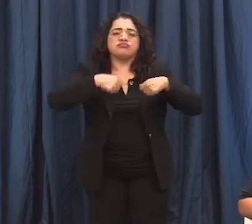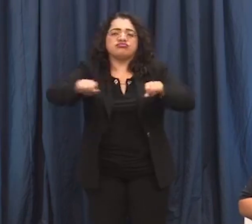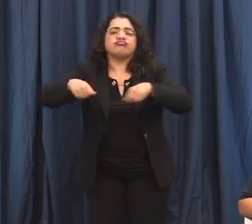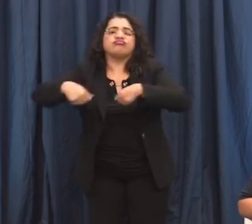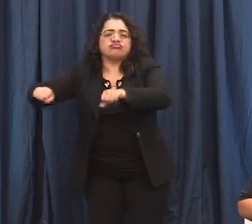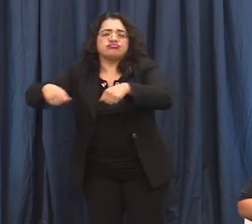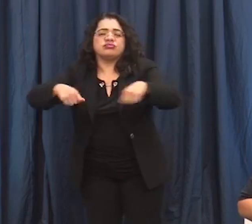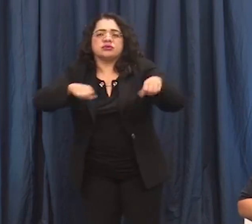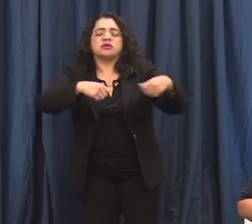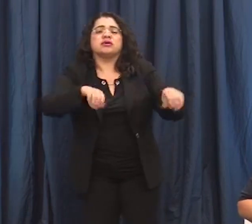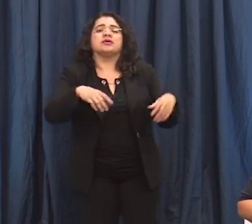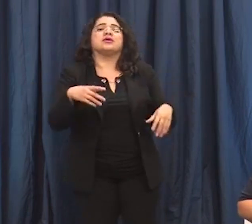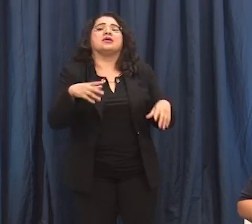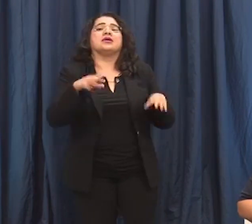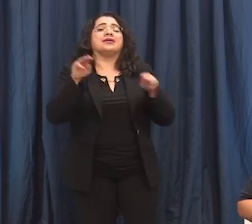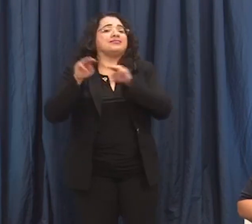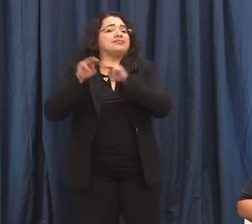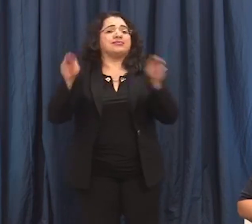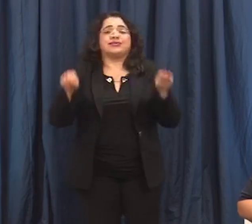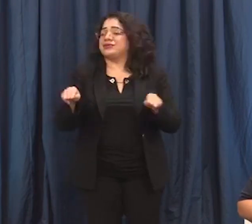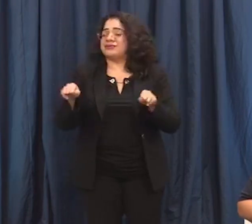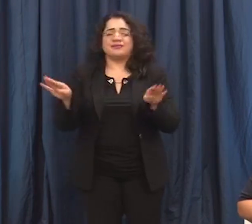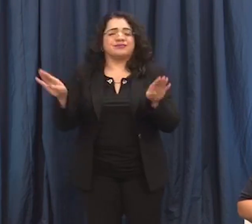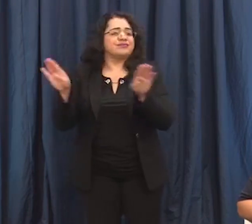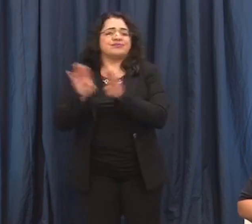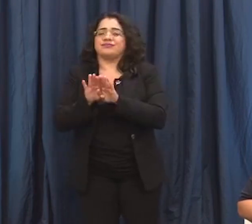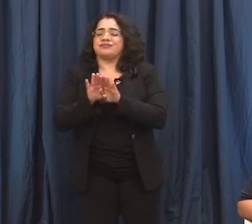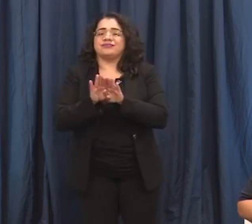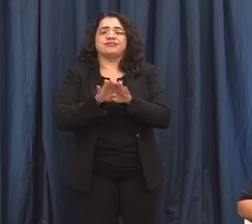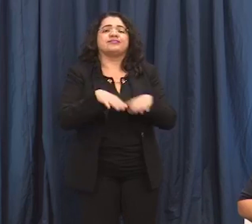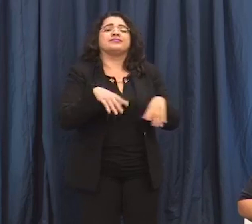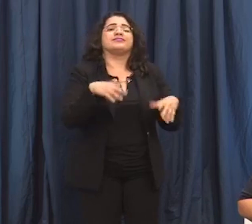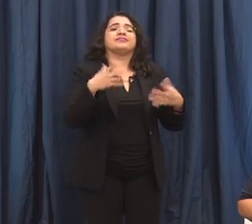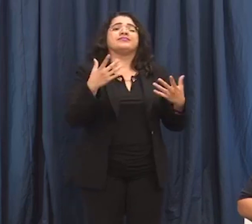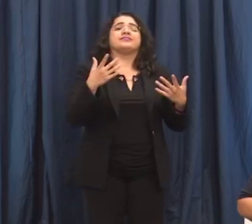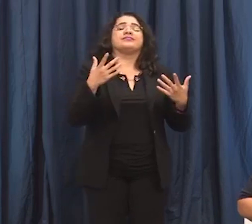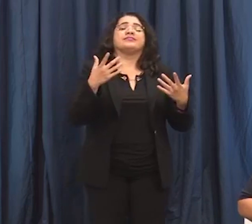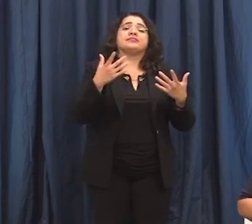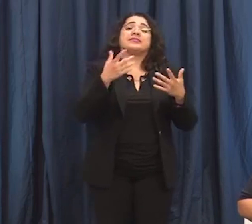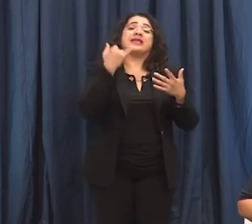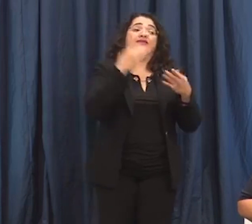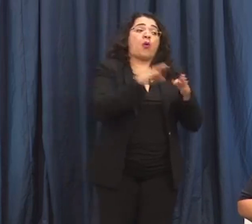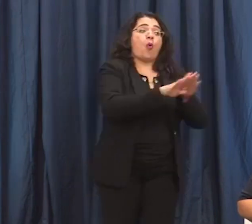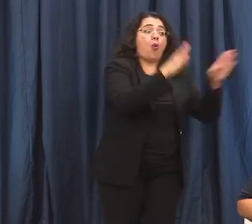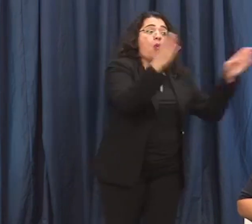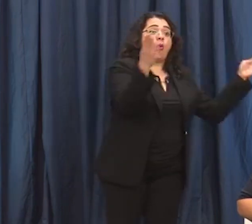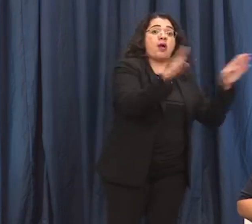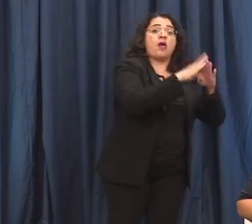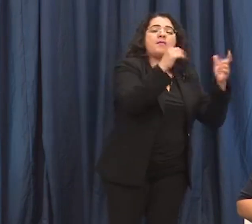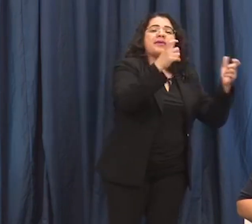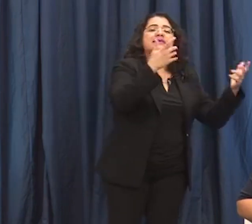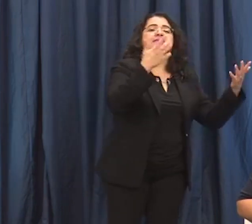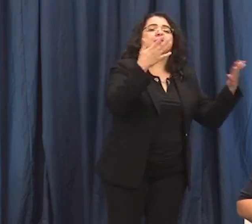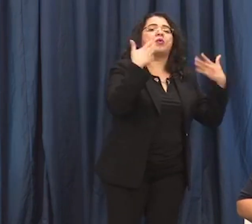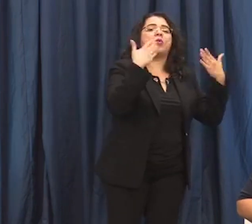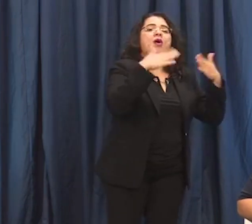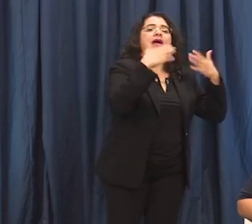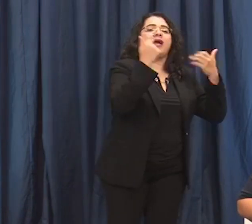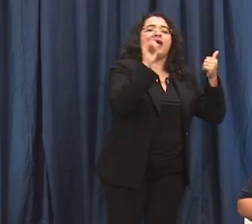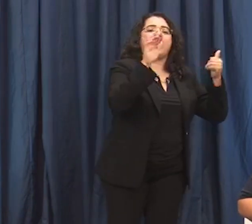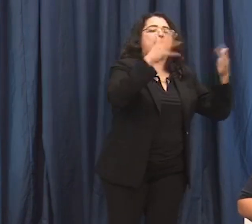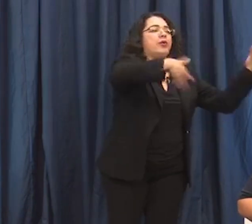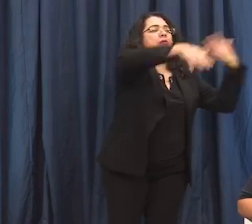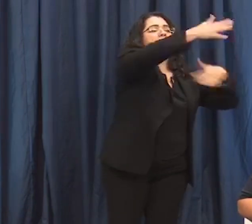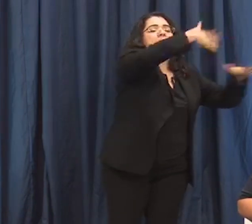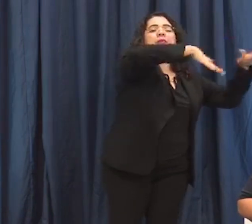áreas al aire libre y espacios de galería abierta y otros espacios públicos con modificaciones. Desde el 7